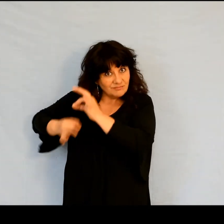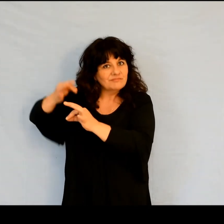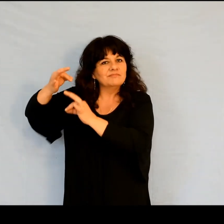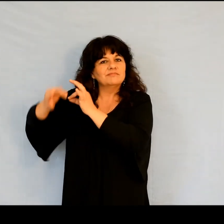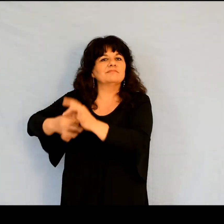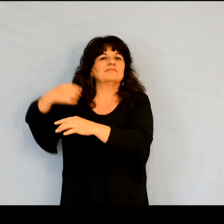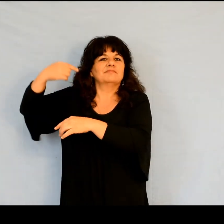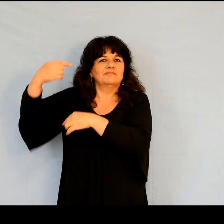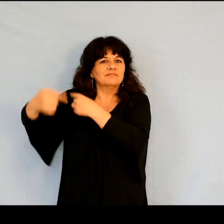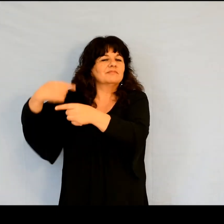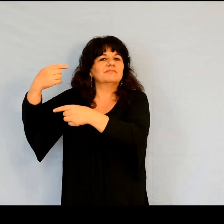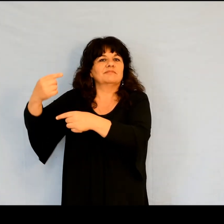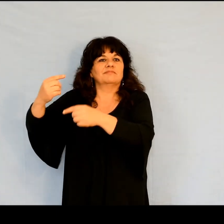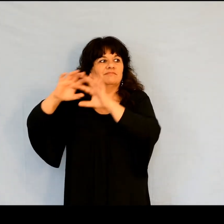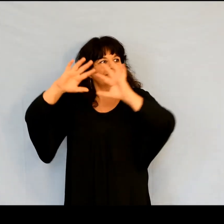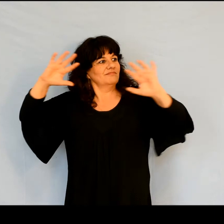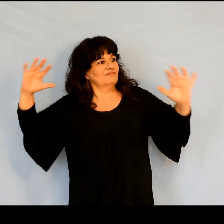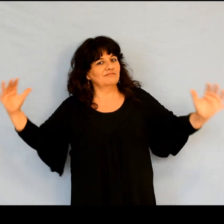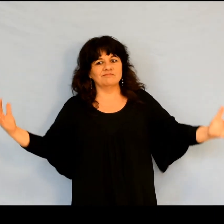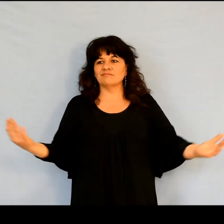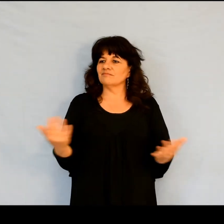Et Dieu vit que cela était bon.